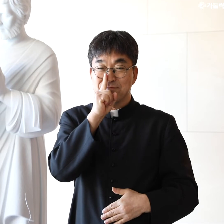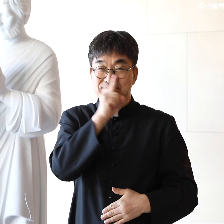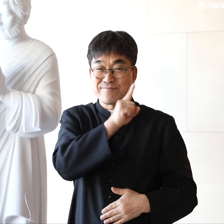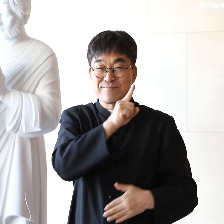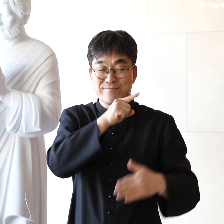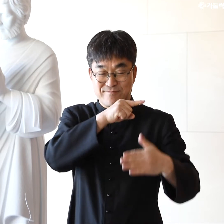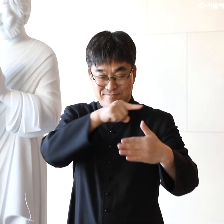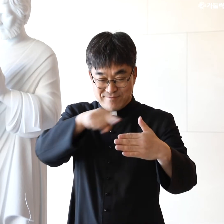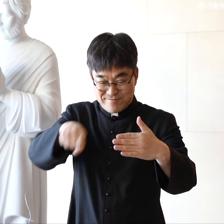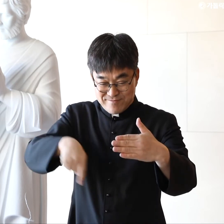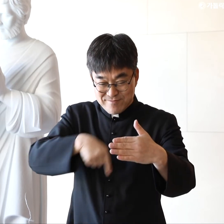악에서